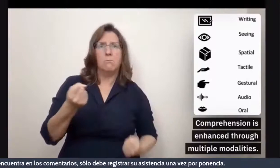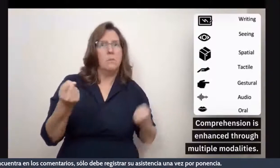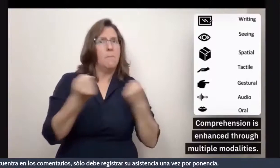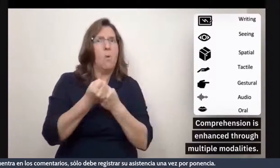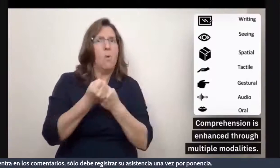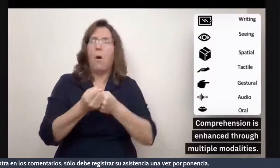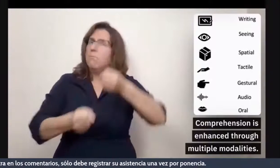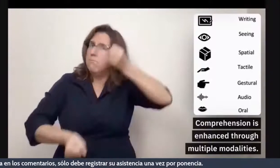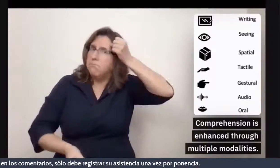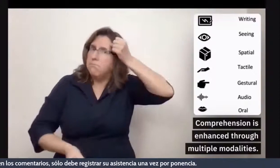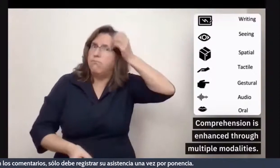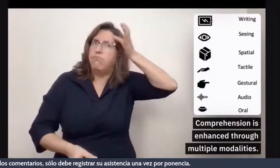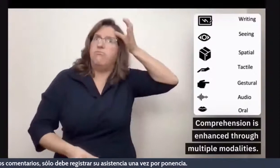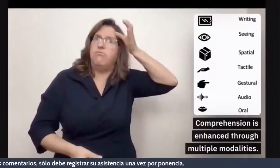de aprendizaje.